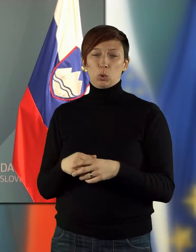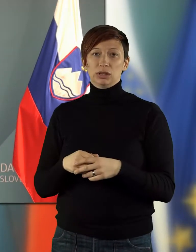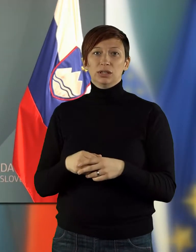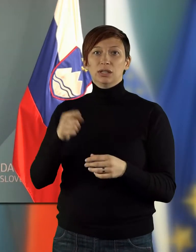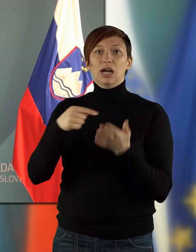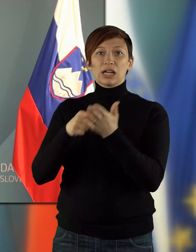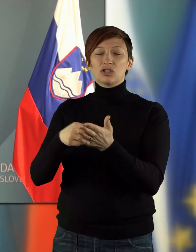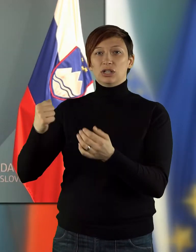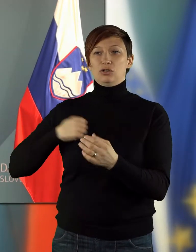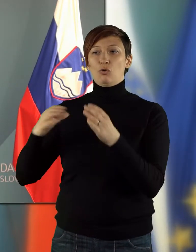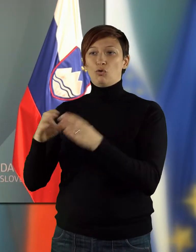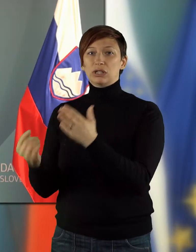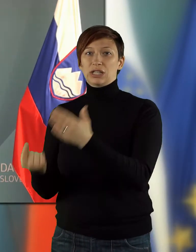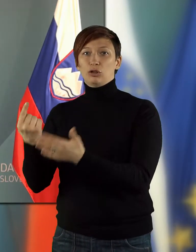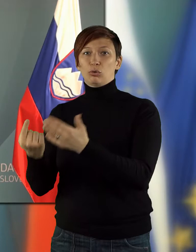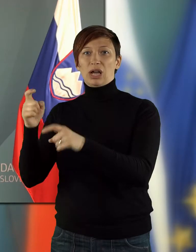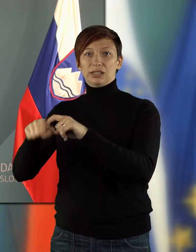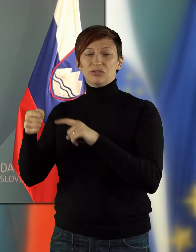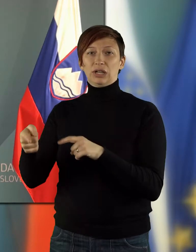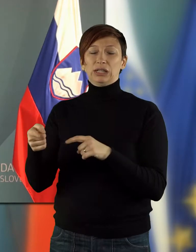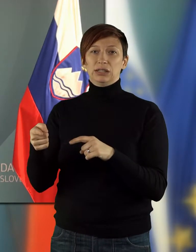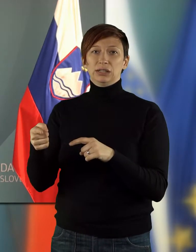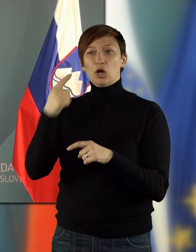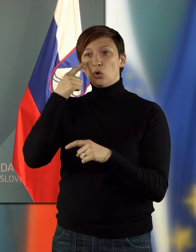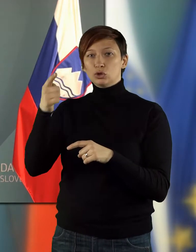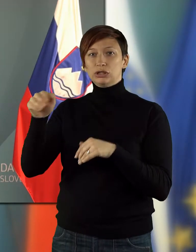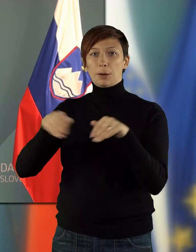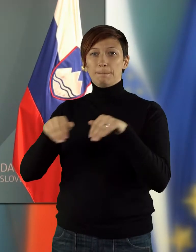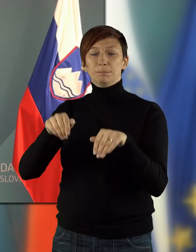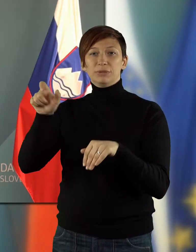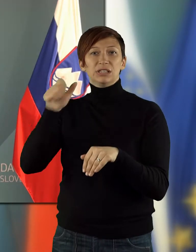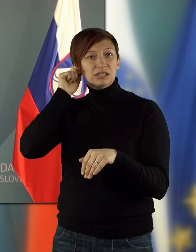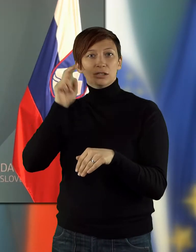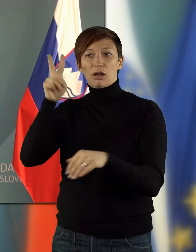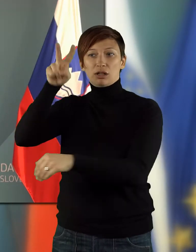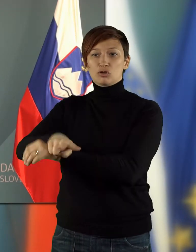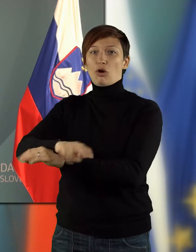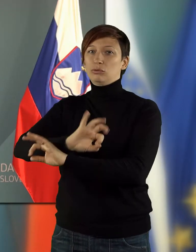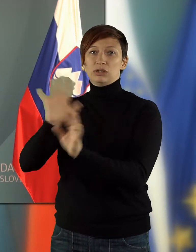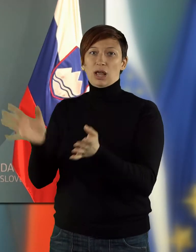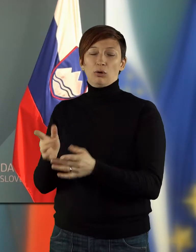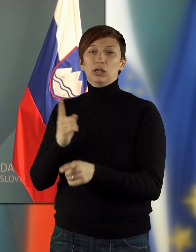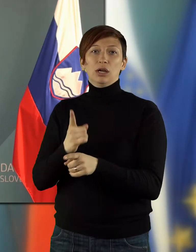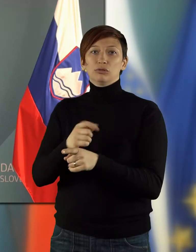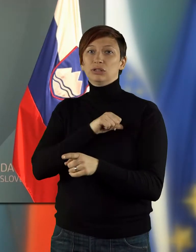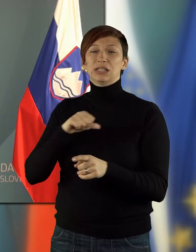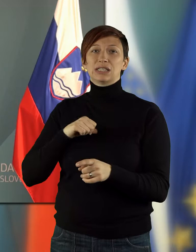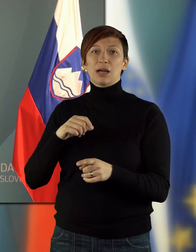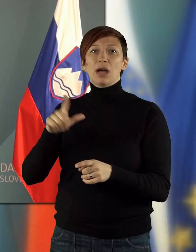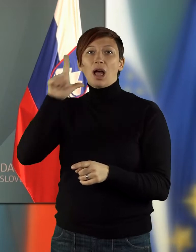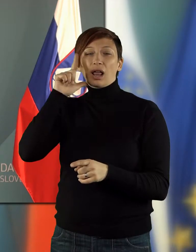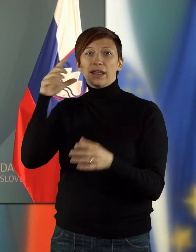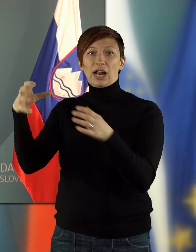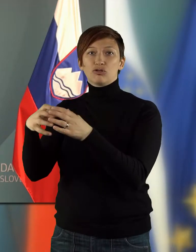bataljonu kaže, da se v vojski dogajajo neke zadeve, ki očitno jih ministrica nima v celoti pod nadzorom, pa tudi ne